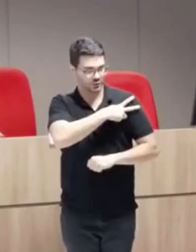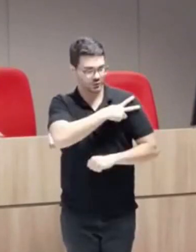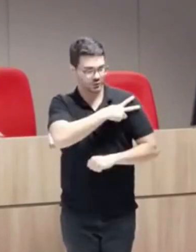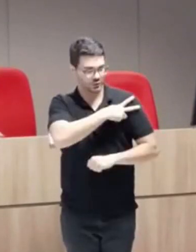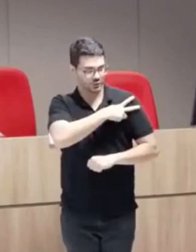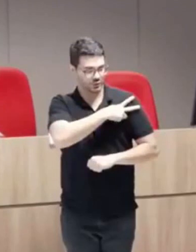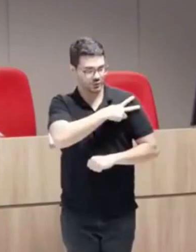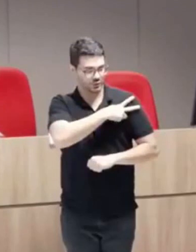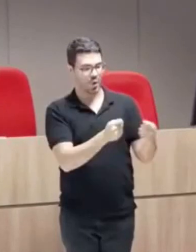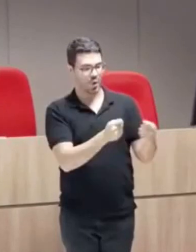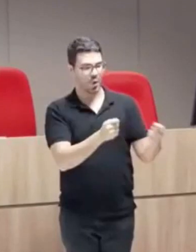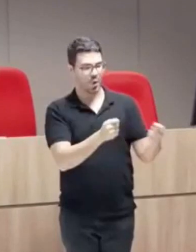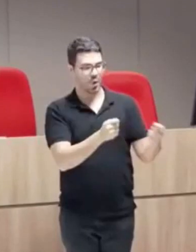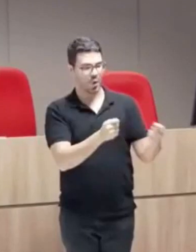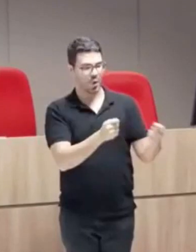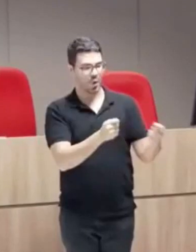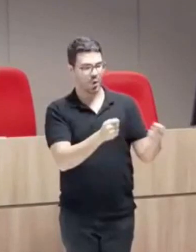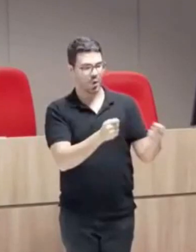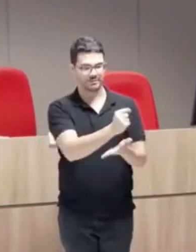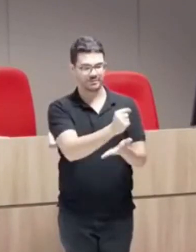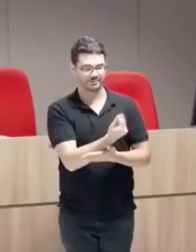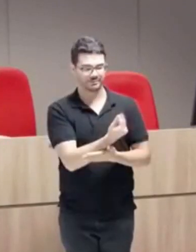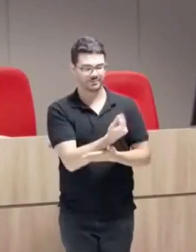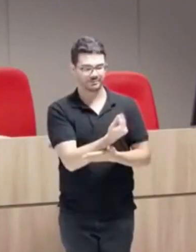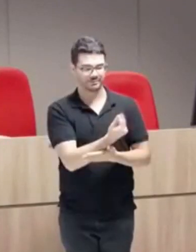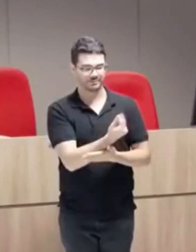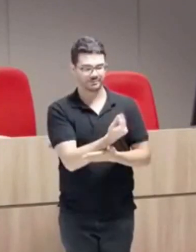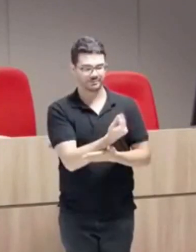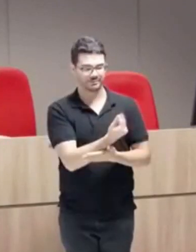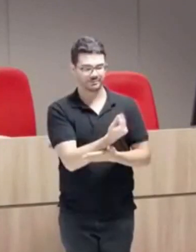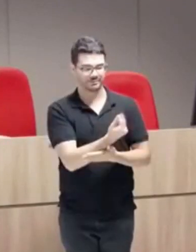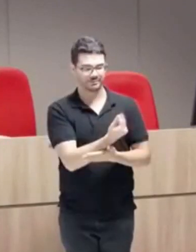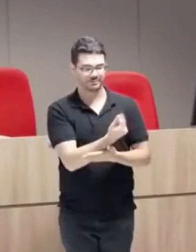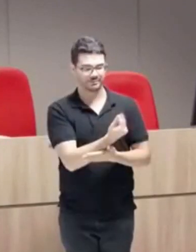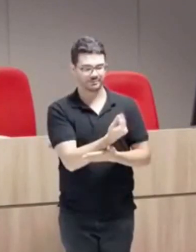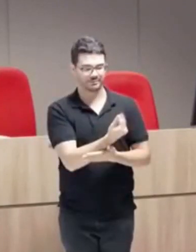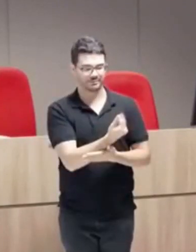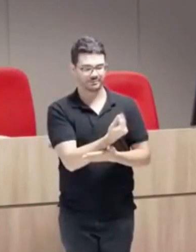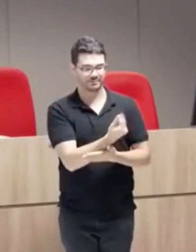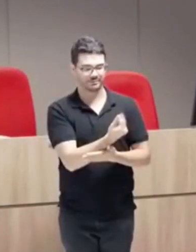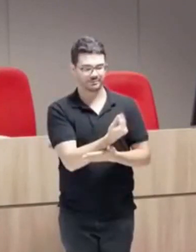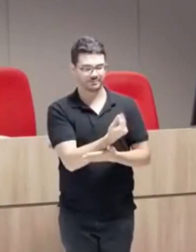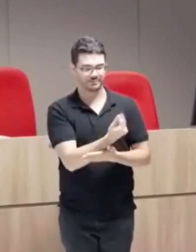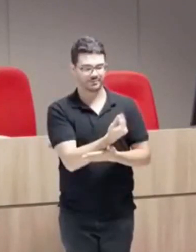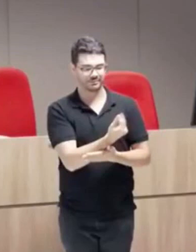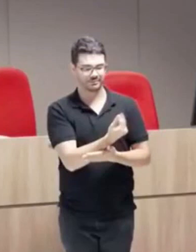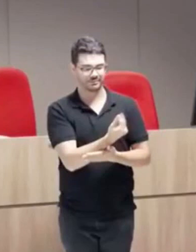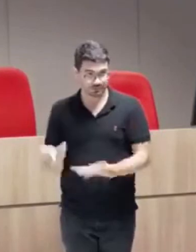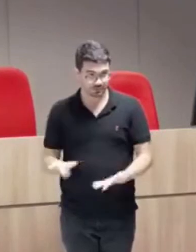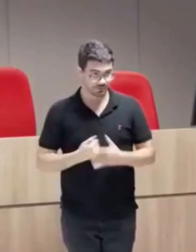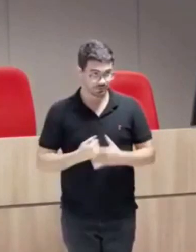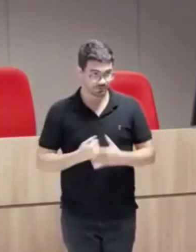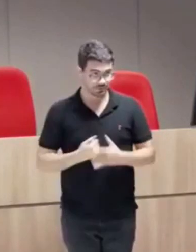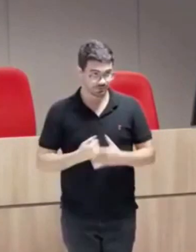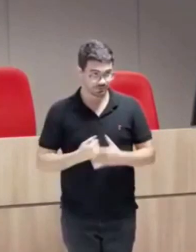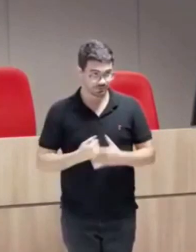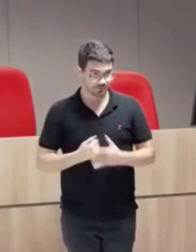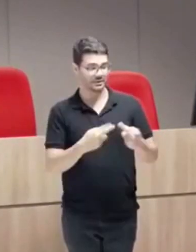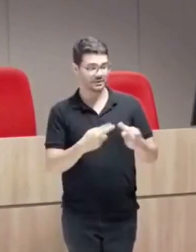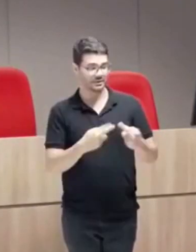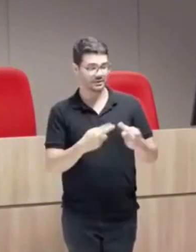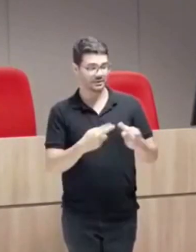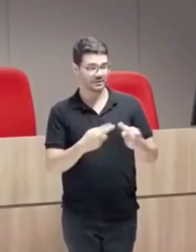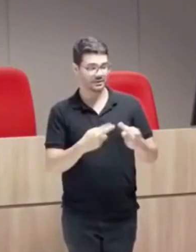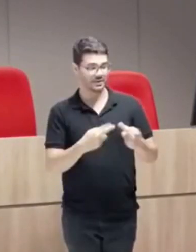dominando os benefícios. E é porque havia uma curatela estabelecida naquele que estava dominando o hospital. Porque